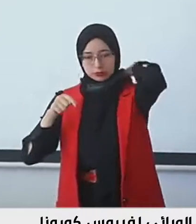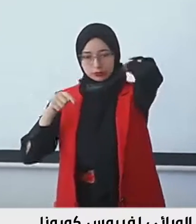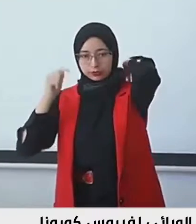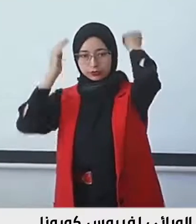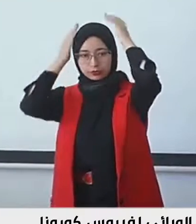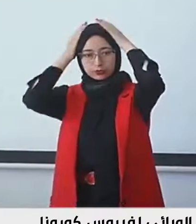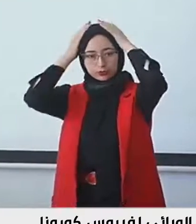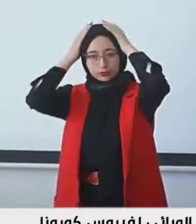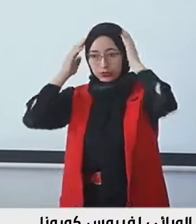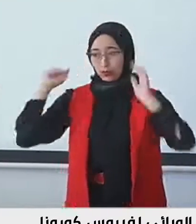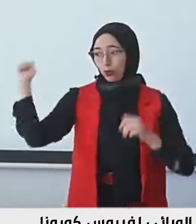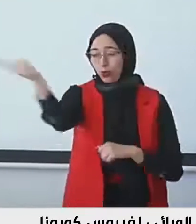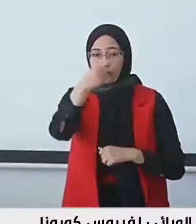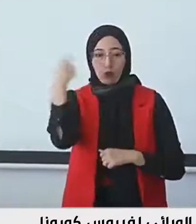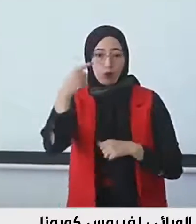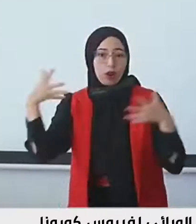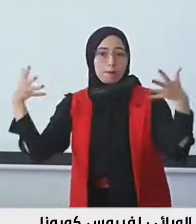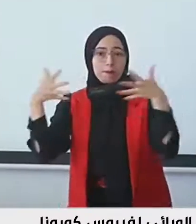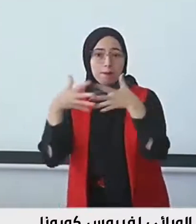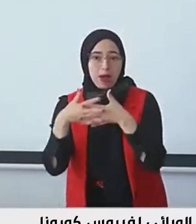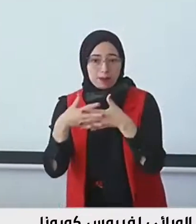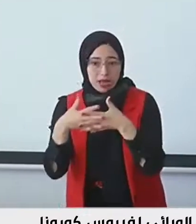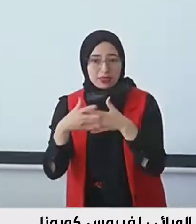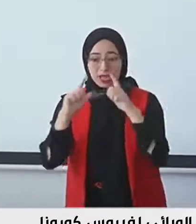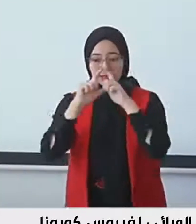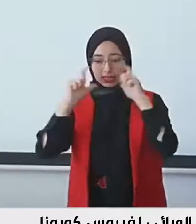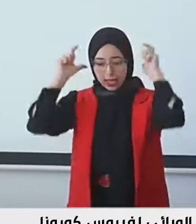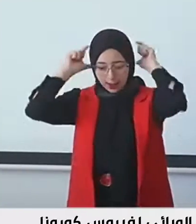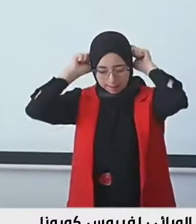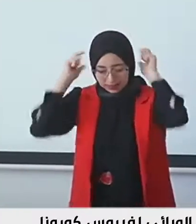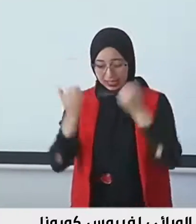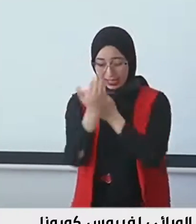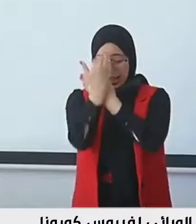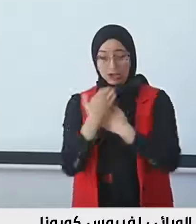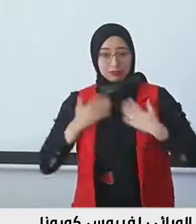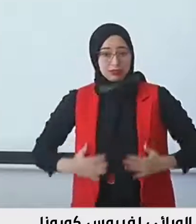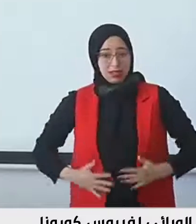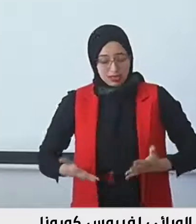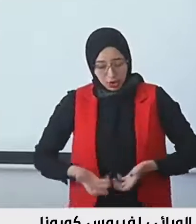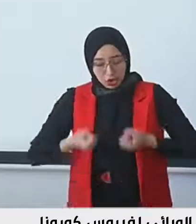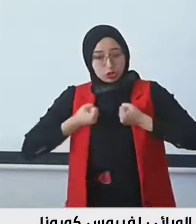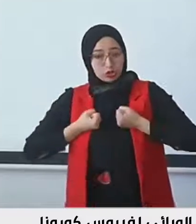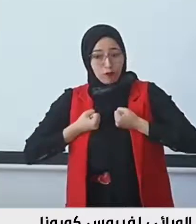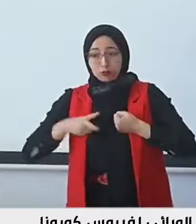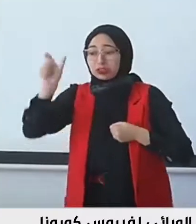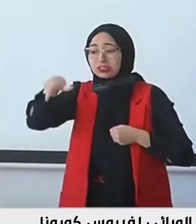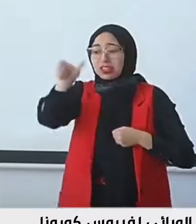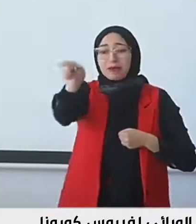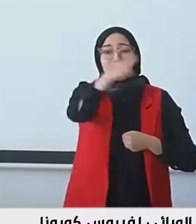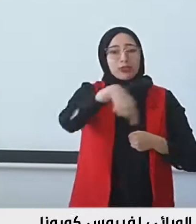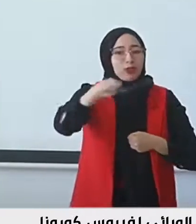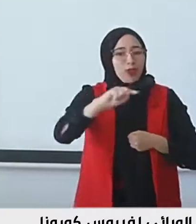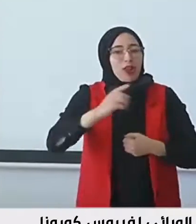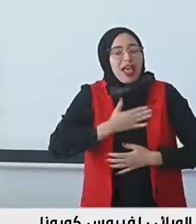لذلك كنا مع بعضنا وقت نلبس الكمامة نحميو أنفسنا قبل كل شيء، ونحميو العزيز